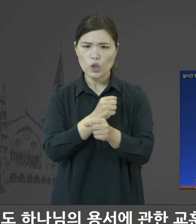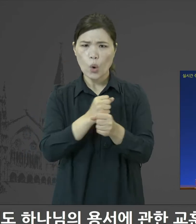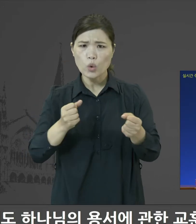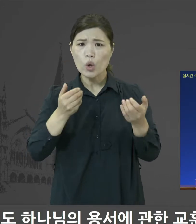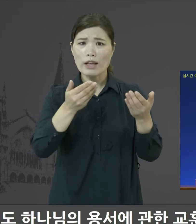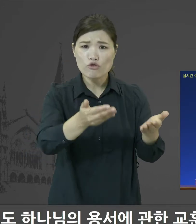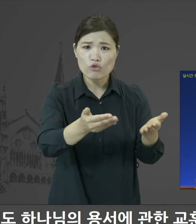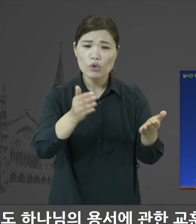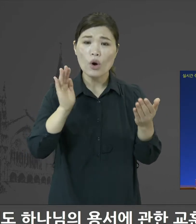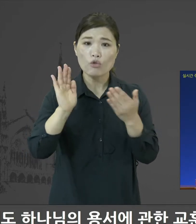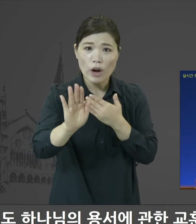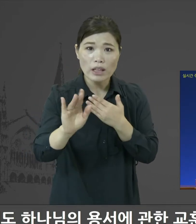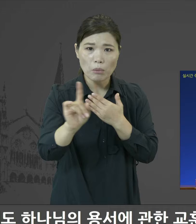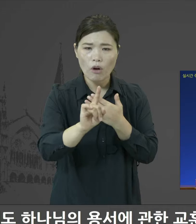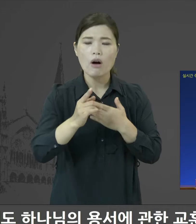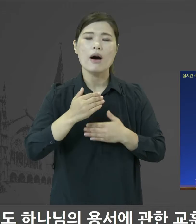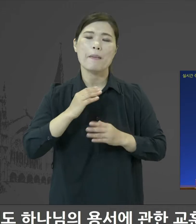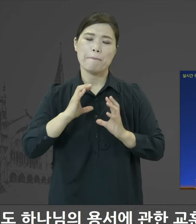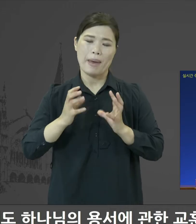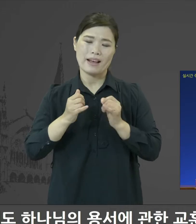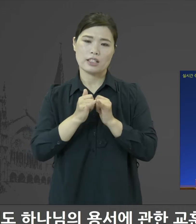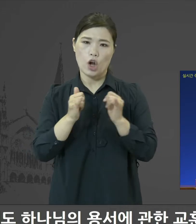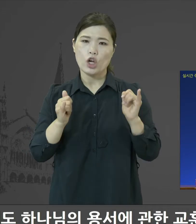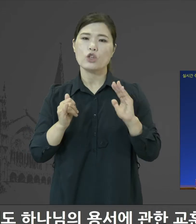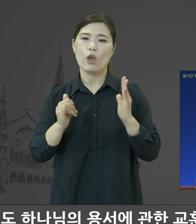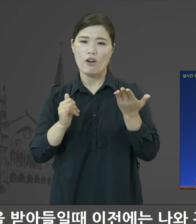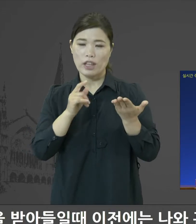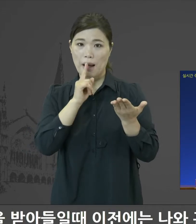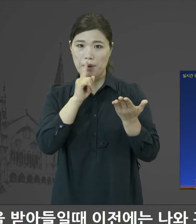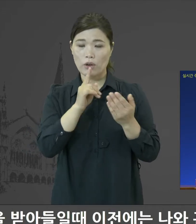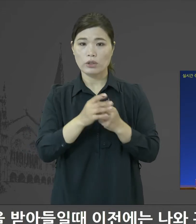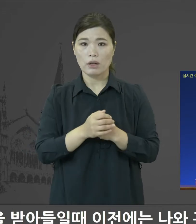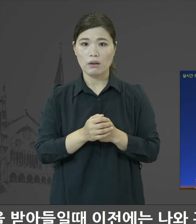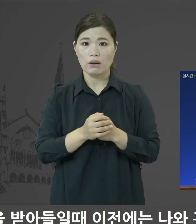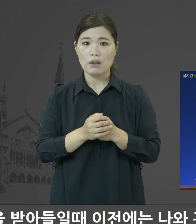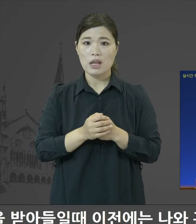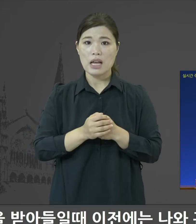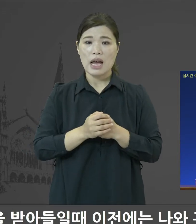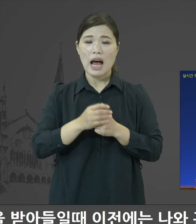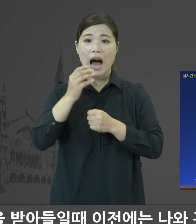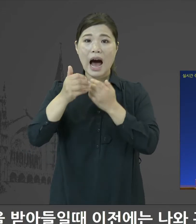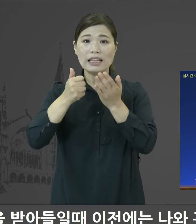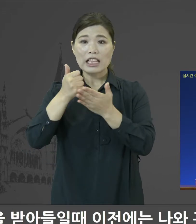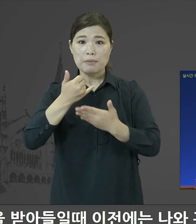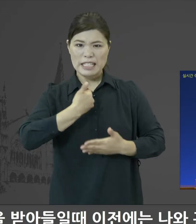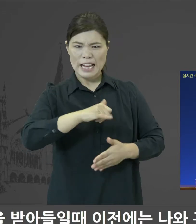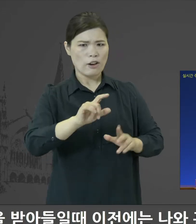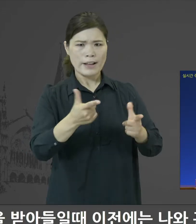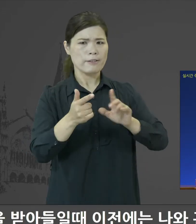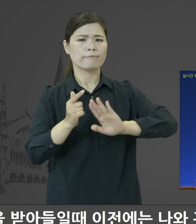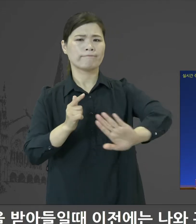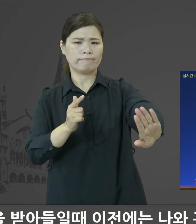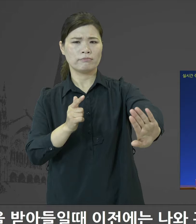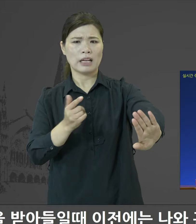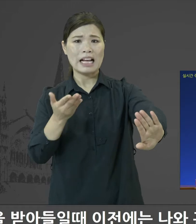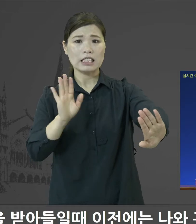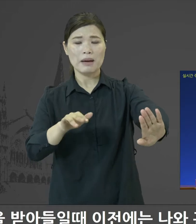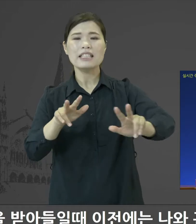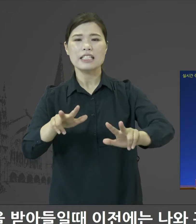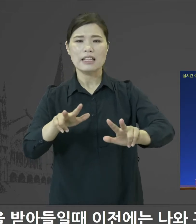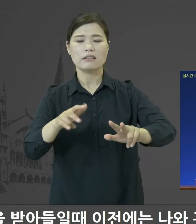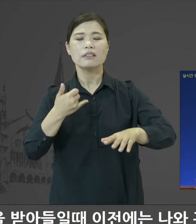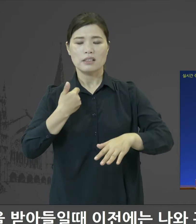나의 백성이 되었다. 다시 말하면 이전에는 나의 자녀가 아니더니 이제는 나의 자녀가